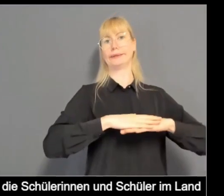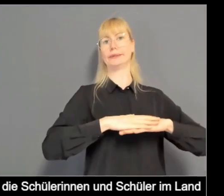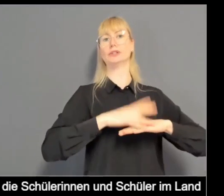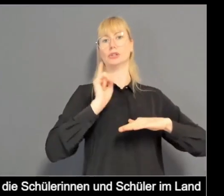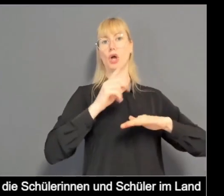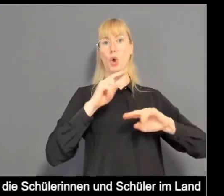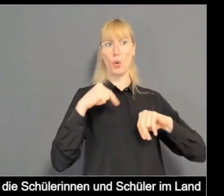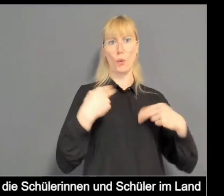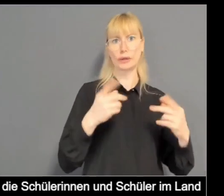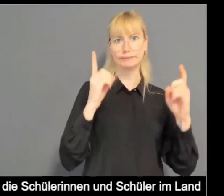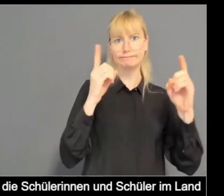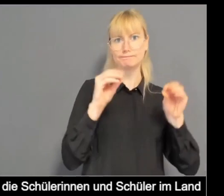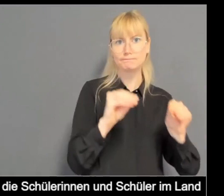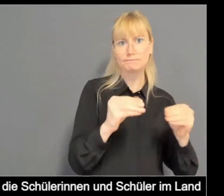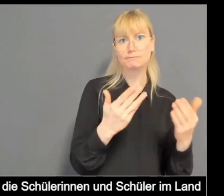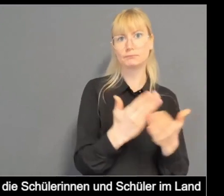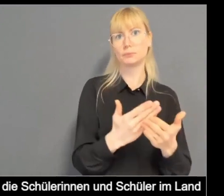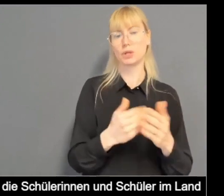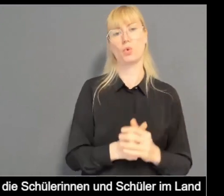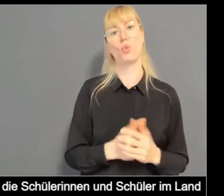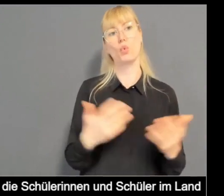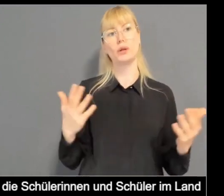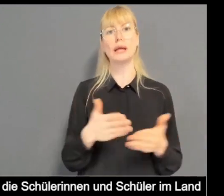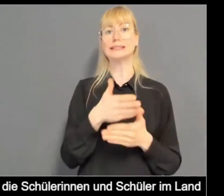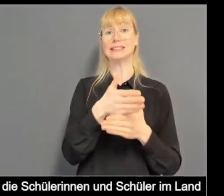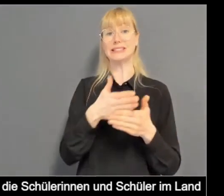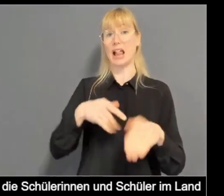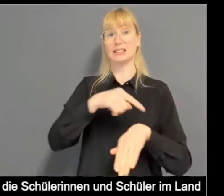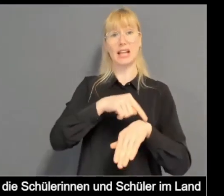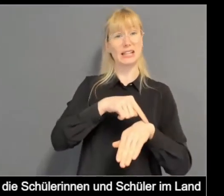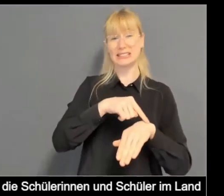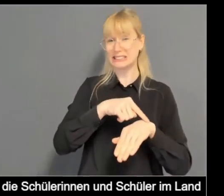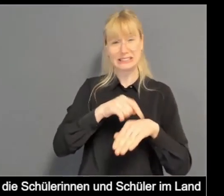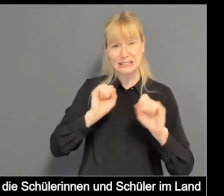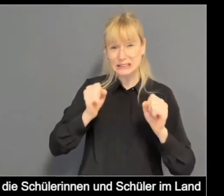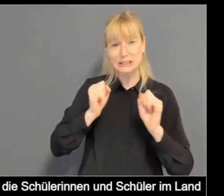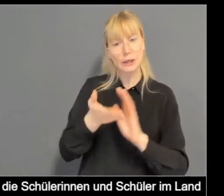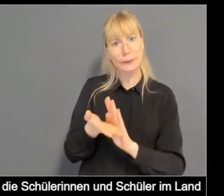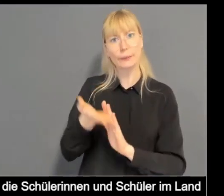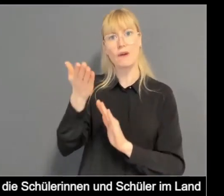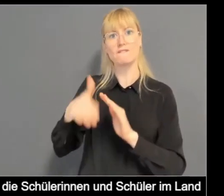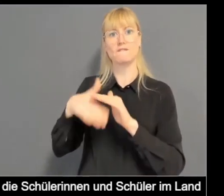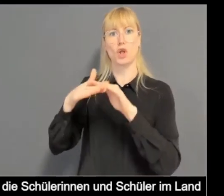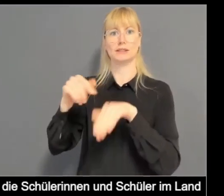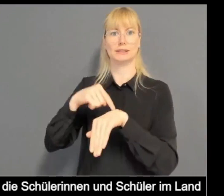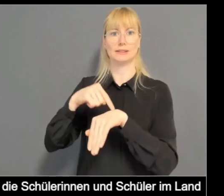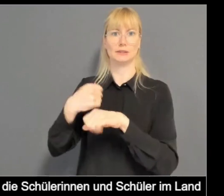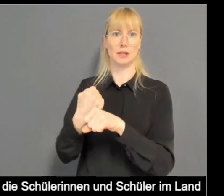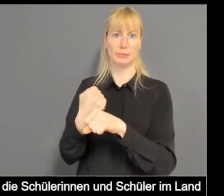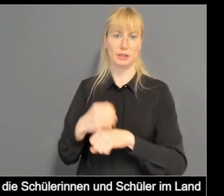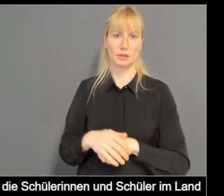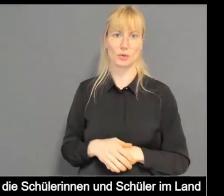anderen Pensionär, der sich zur Verfügung stellt, aber auch der Möglichkeit des Aufstockens, der entsprechenden Teilzeit, wenn